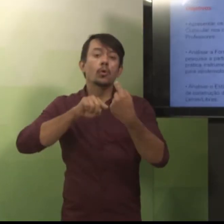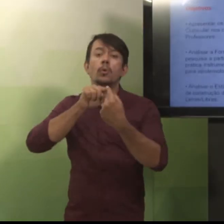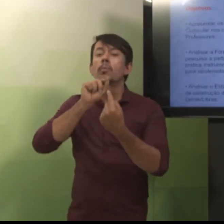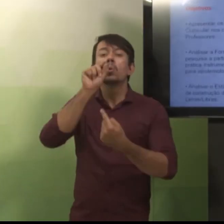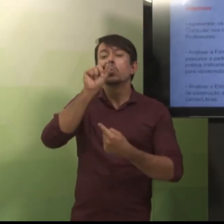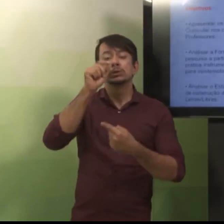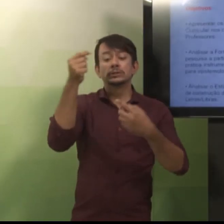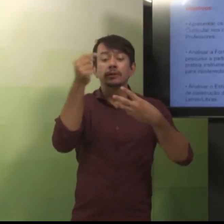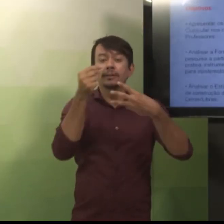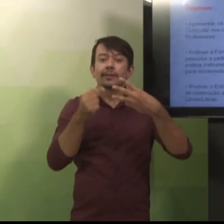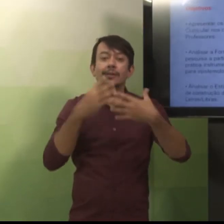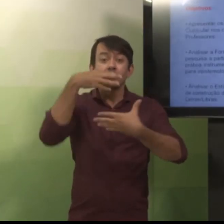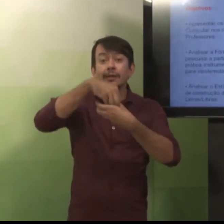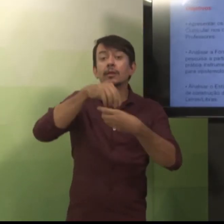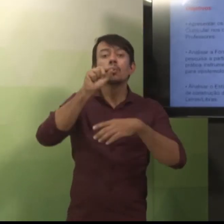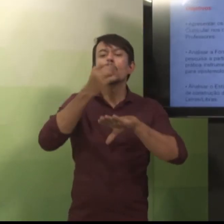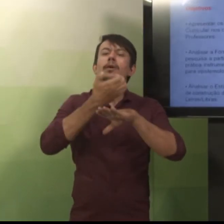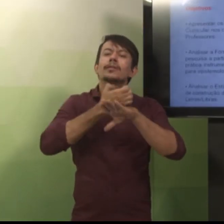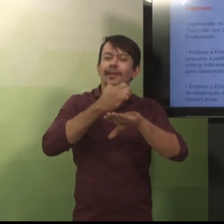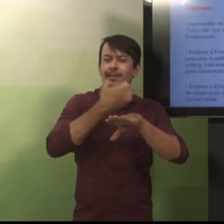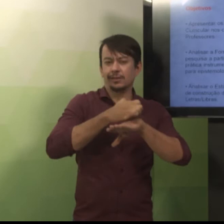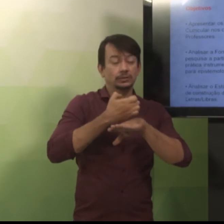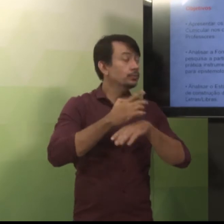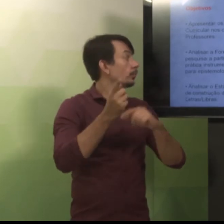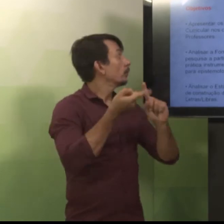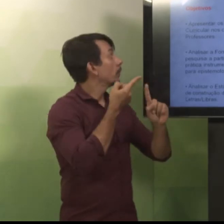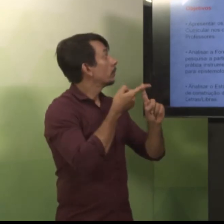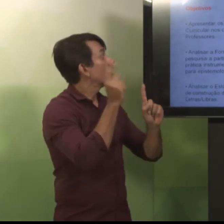Quanto aos objetivos dessa disciplina,